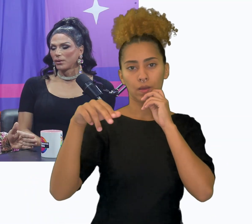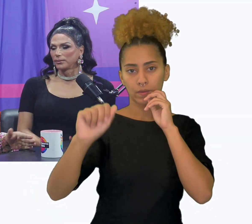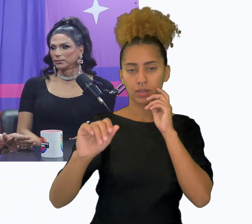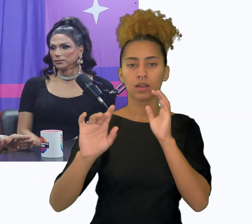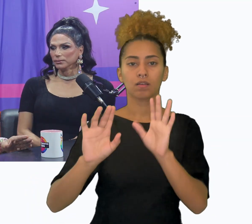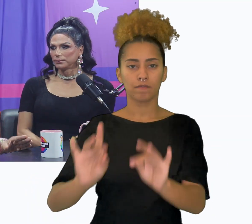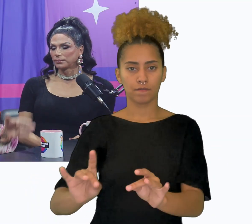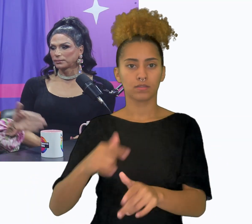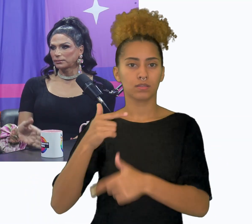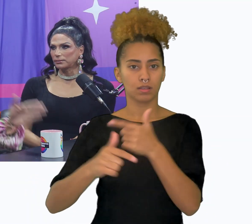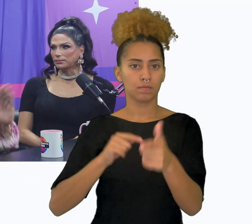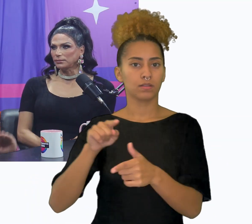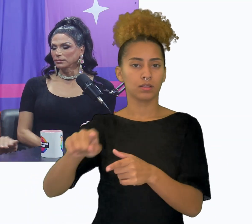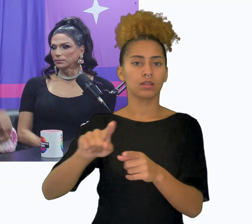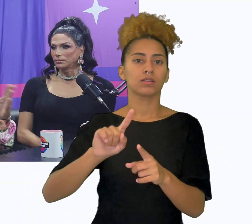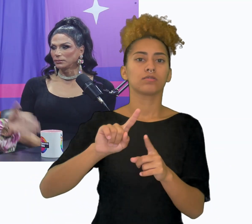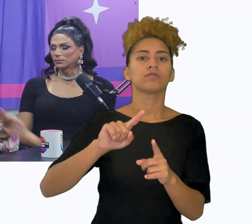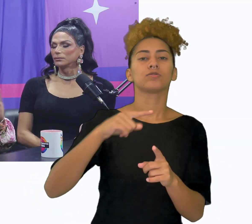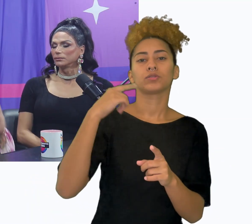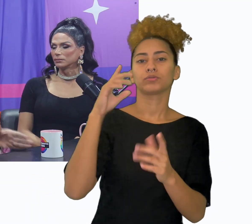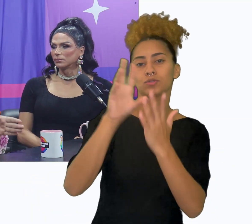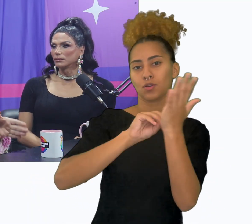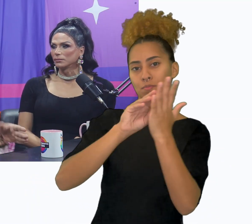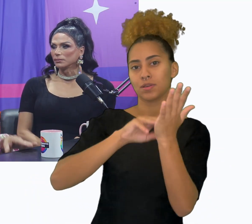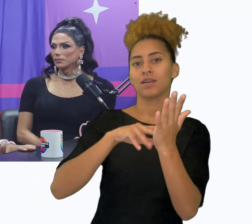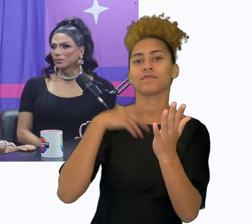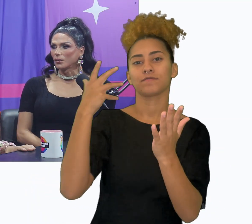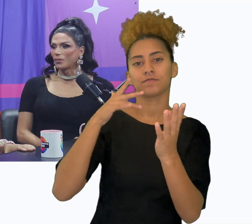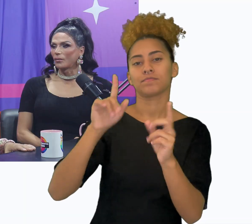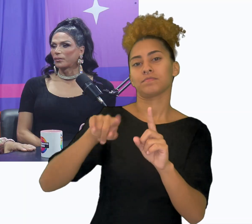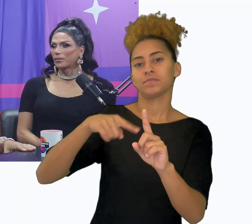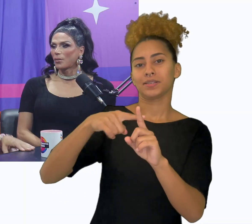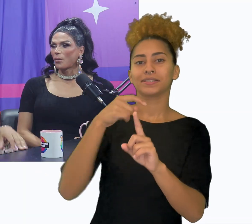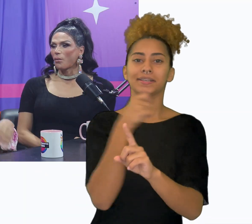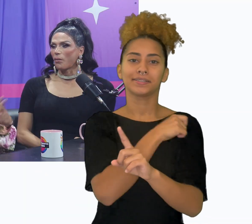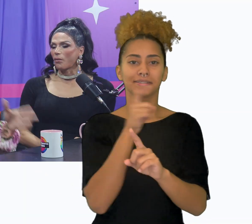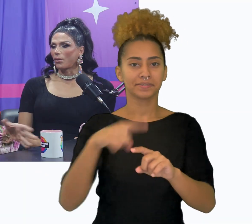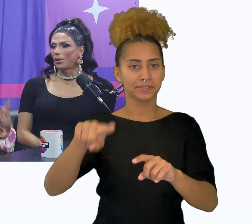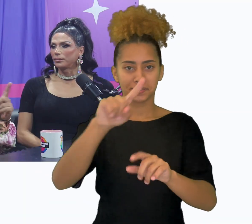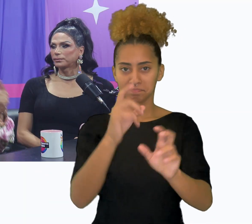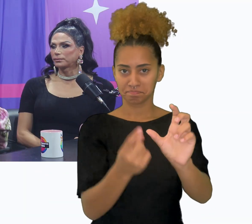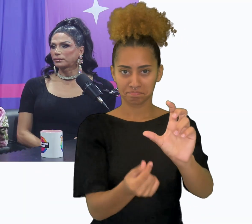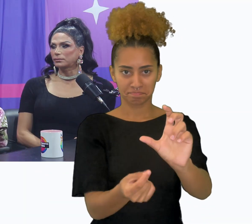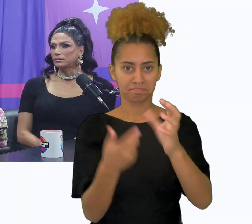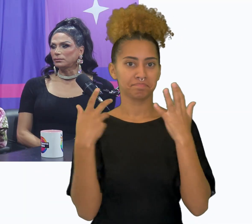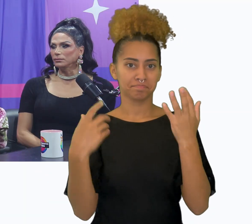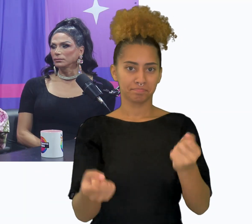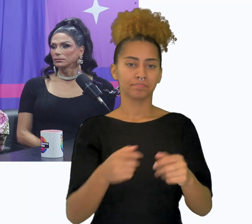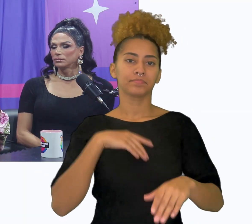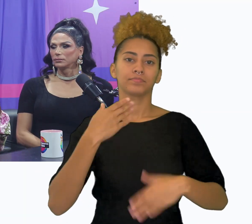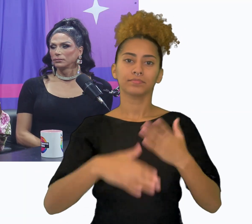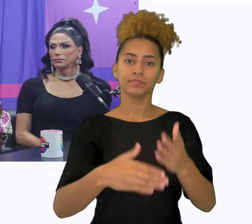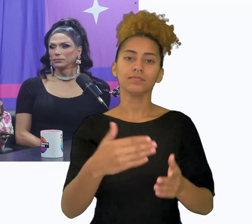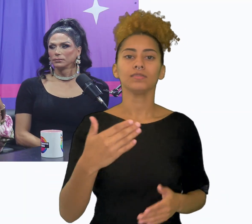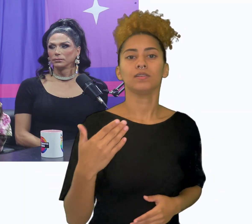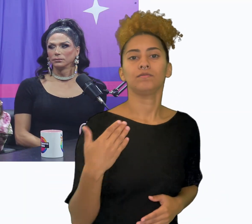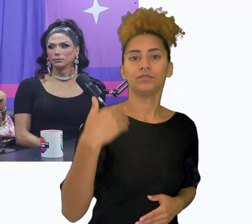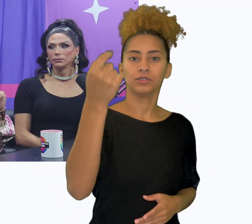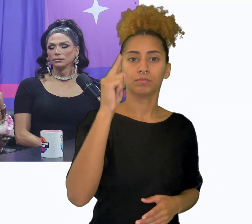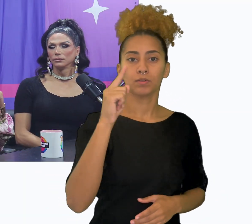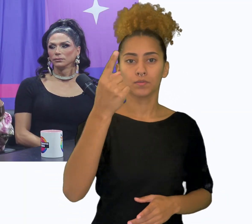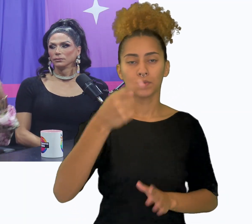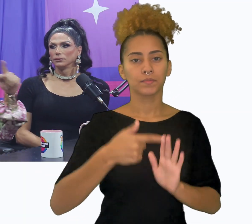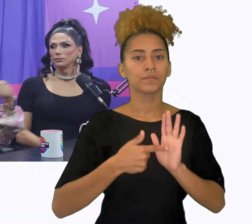fixa. Então eu dublava e cantava. Eu dublava os clientes que me aguentasse, né? Até um momento que eu fui chamado para